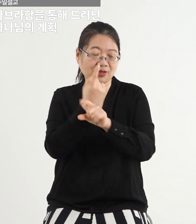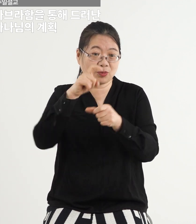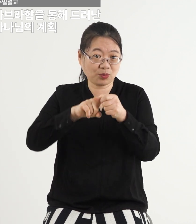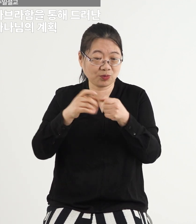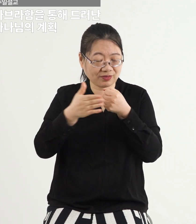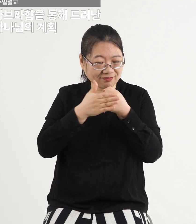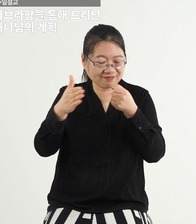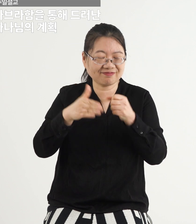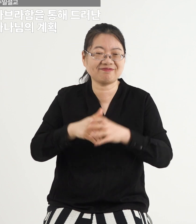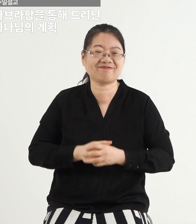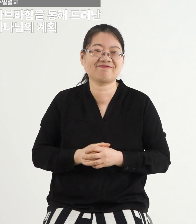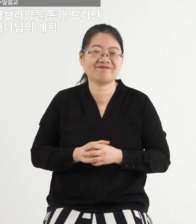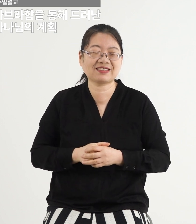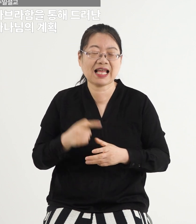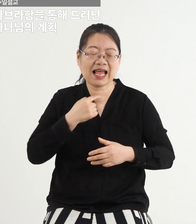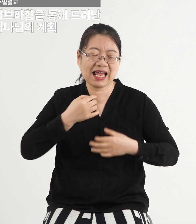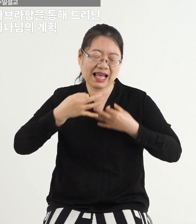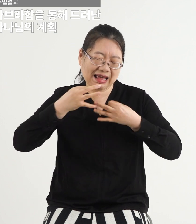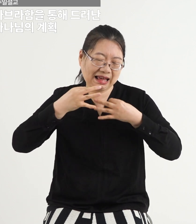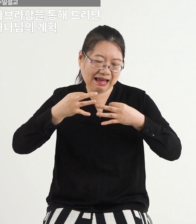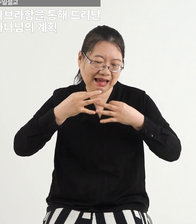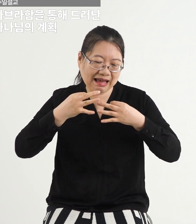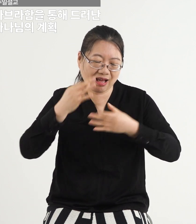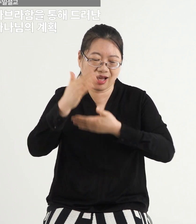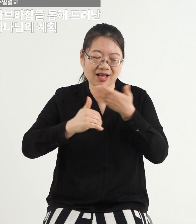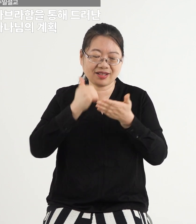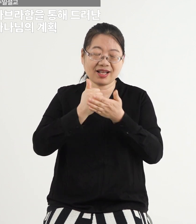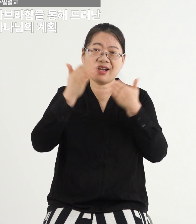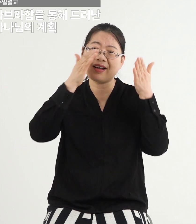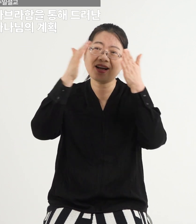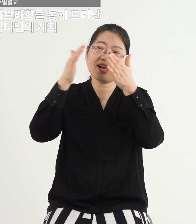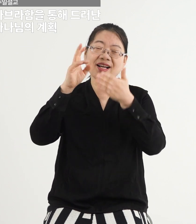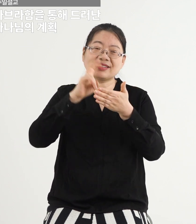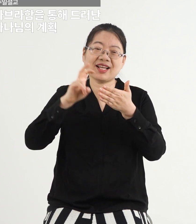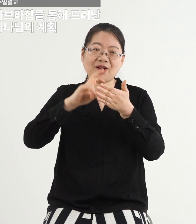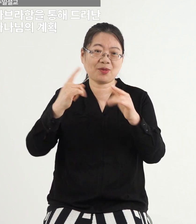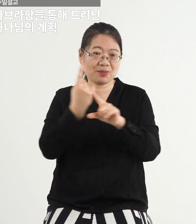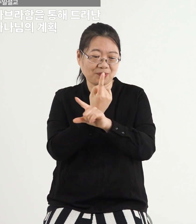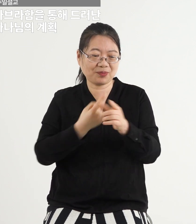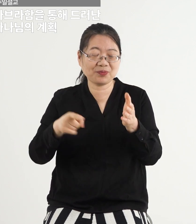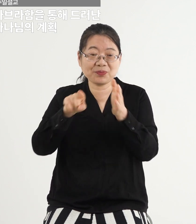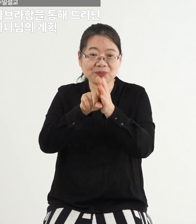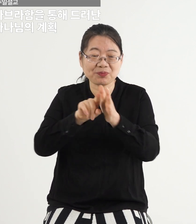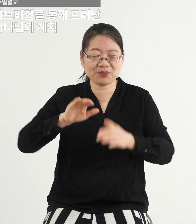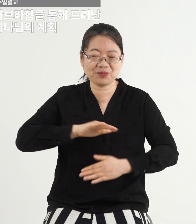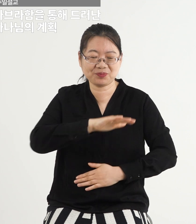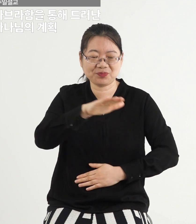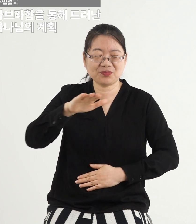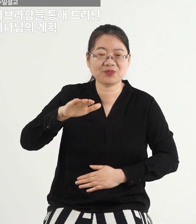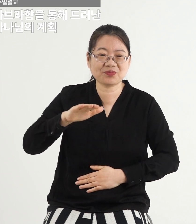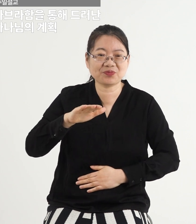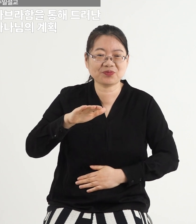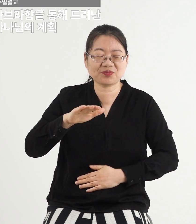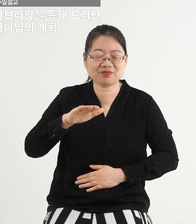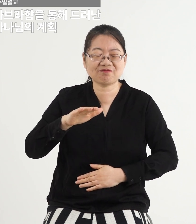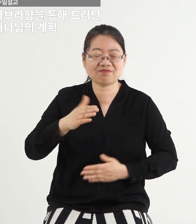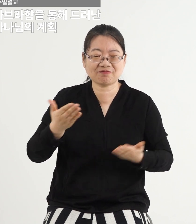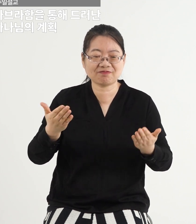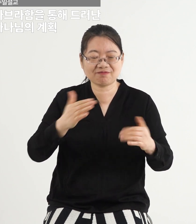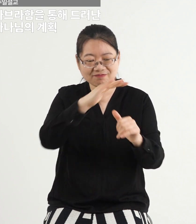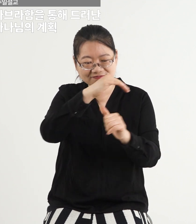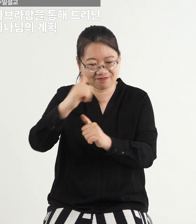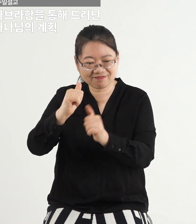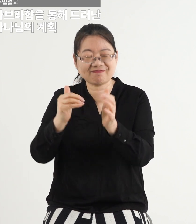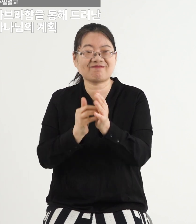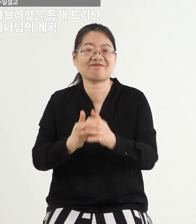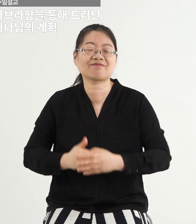위해서 비명을 하나님을 향한 찬양으로 바꾸기 위해서 우리를 소명하시고